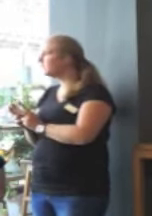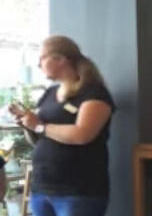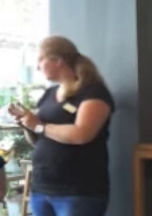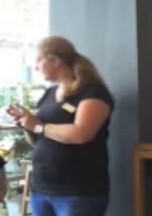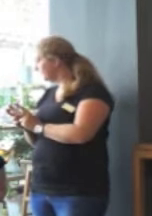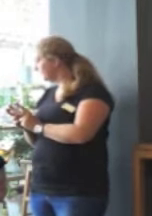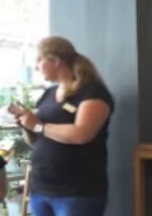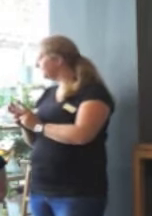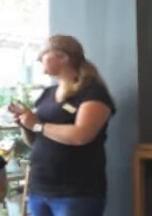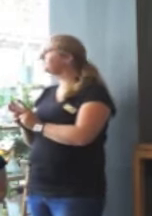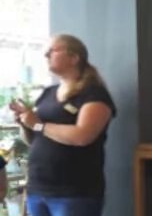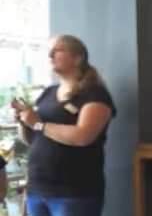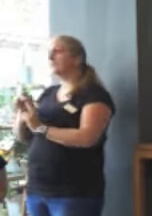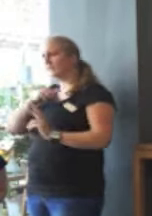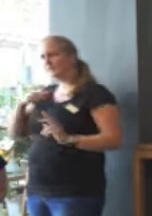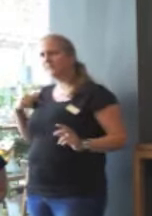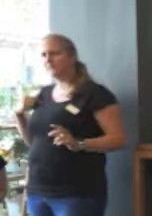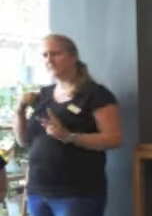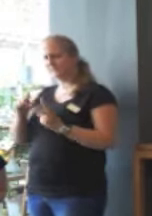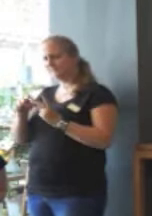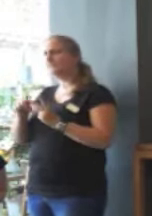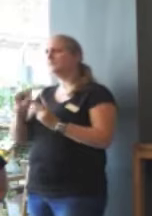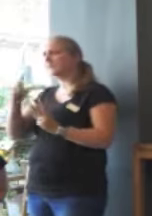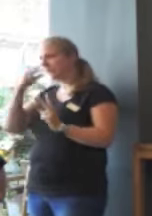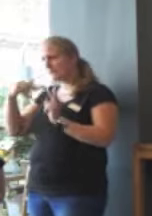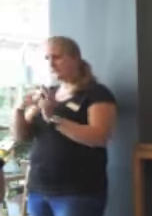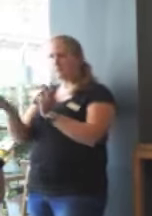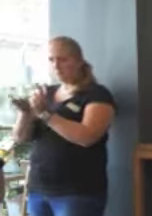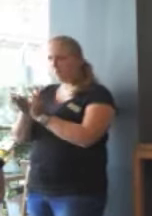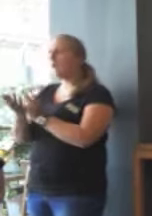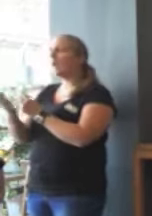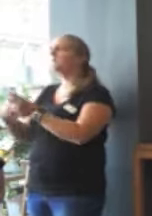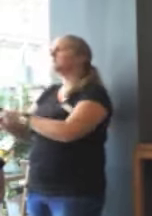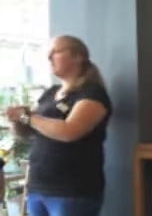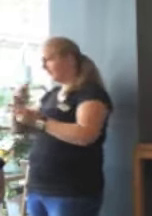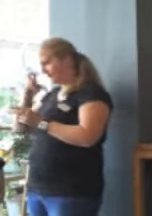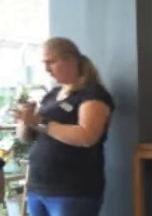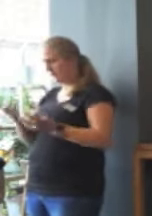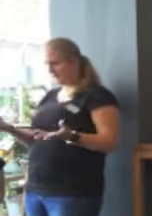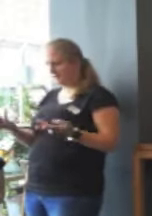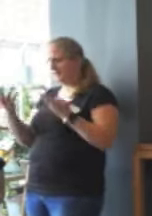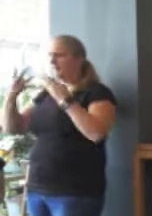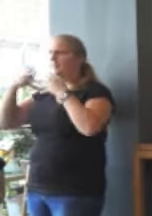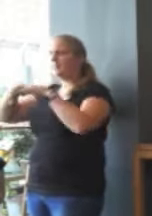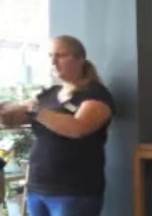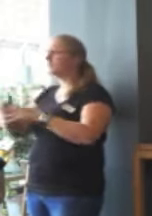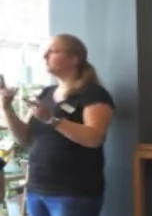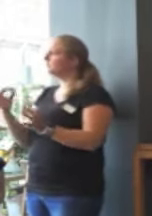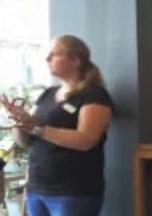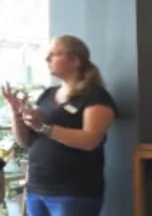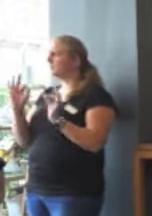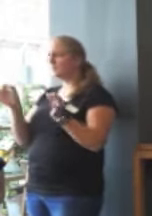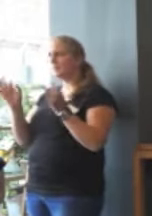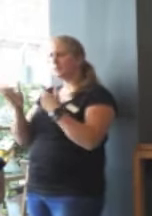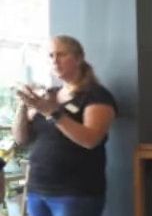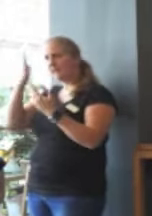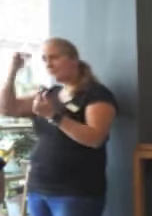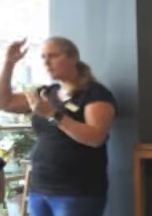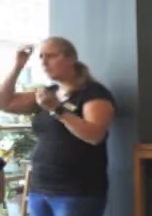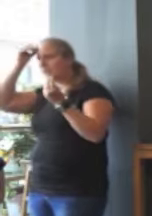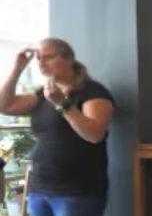måste få skola och arbetsplats att närma sig varandra. Så ett sätt att göra det var ju att ta lärarna från vuxenutbildning